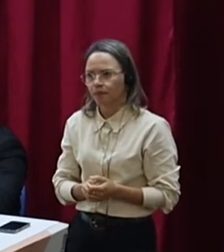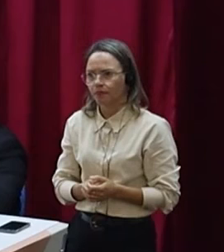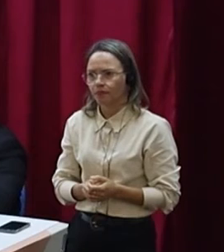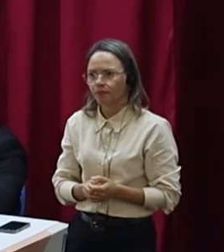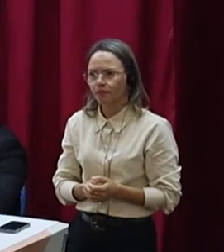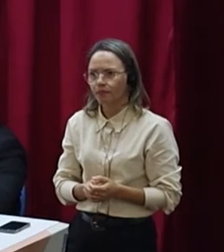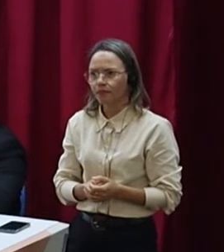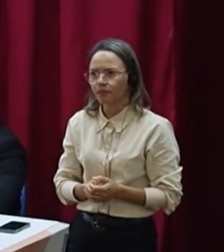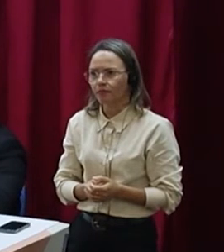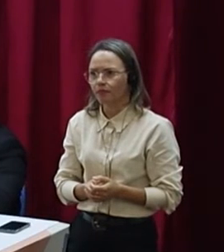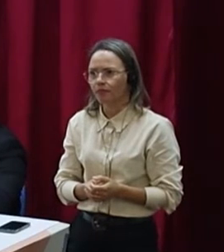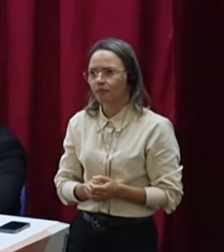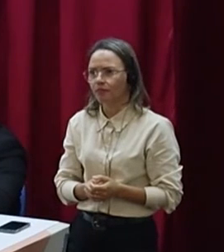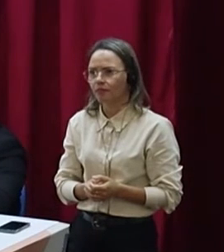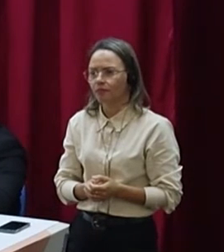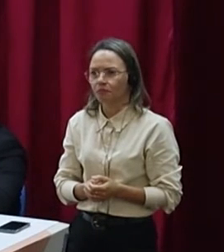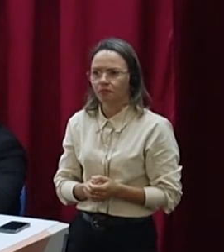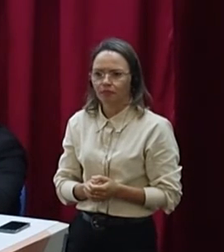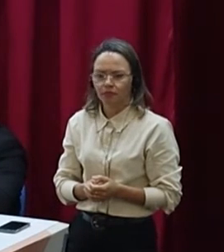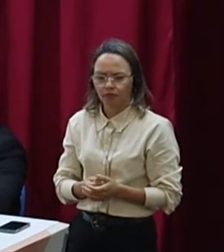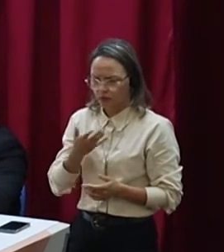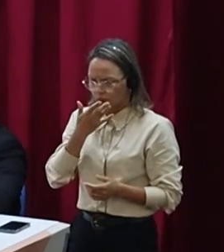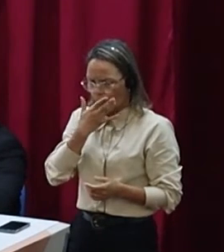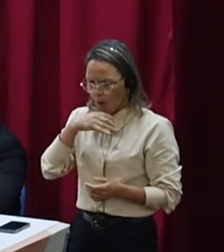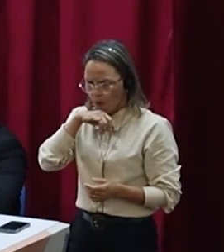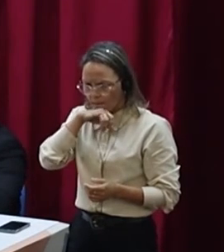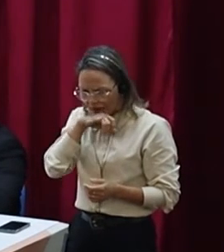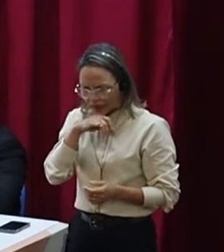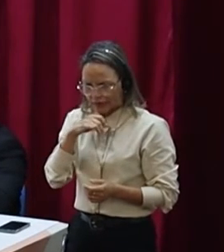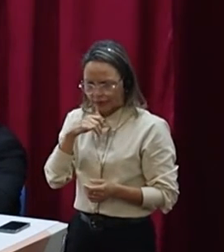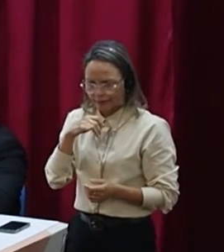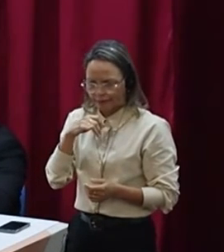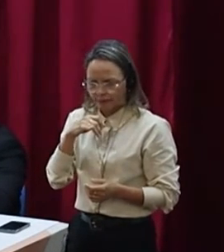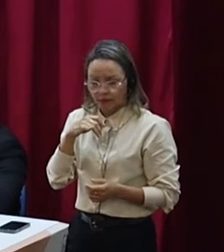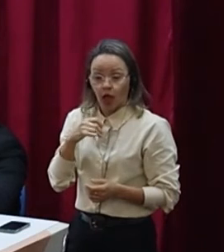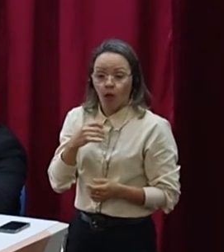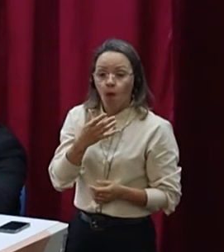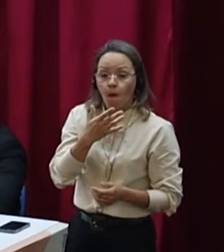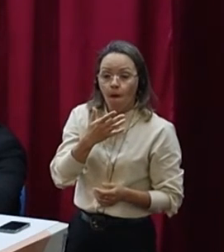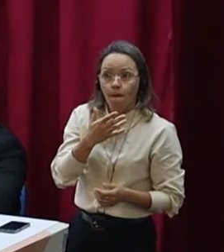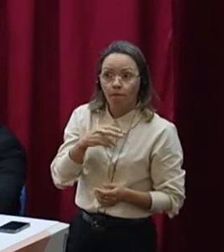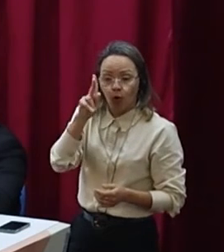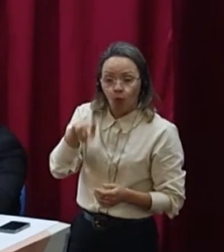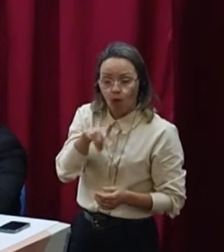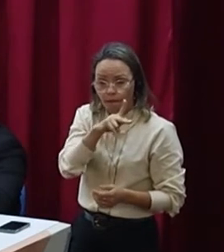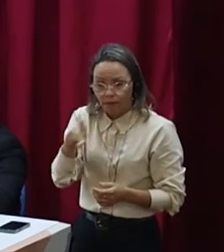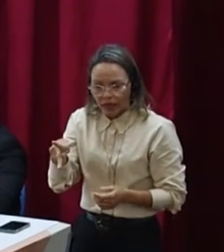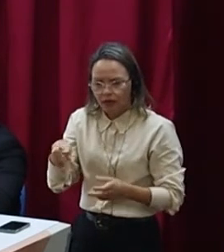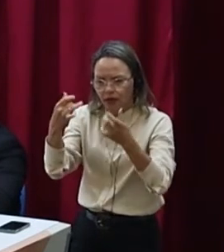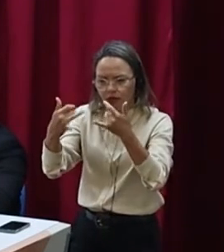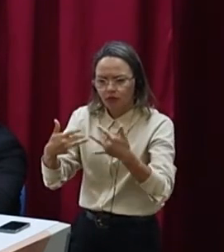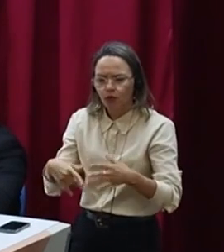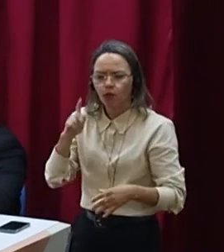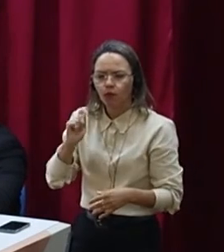mi padre lingüístico, el jesuita, él habla de que el sistema educativo paraguayo es